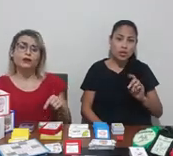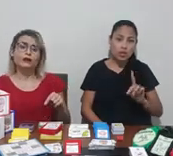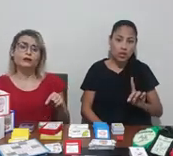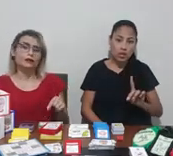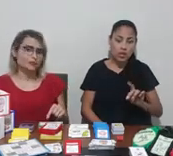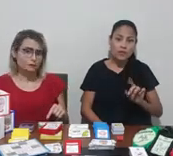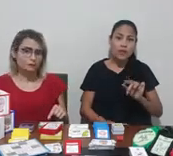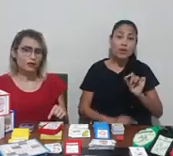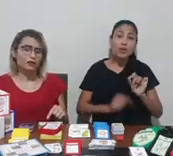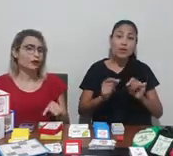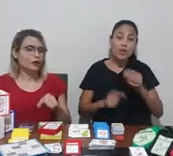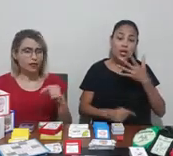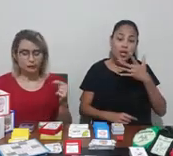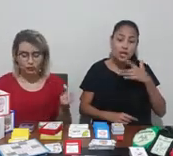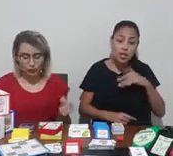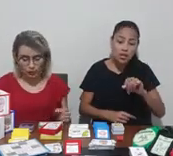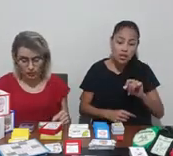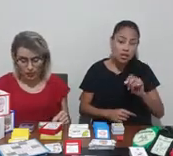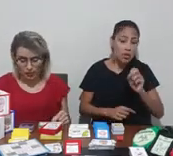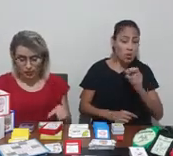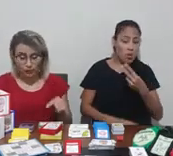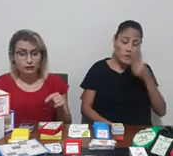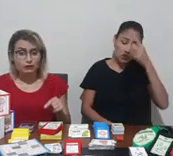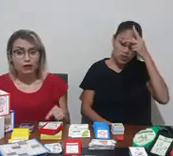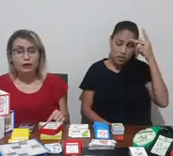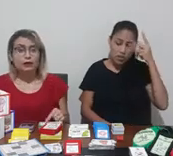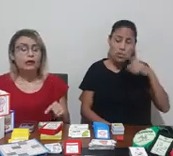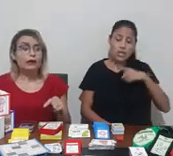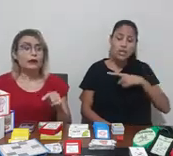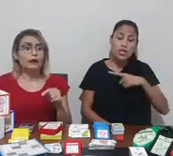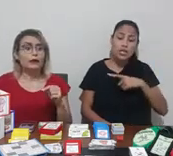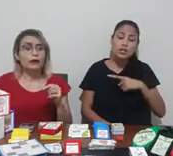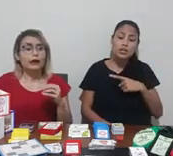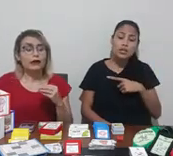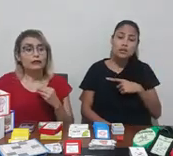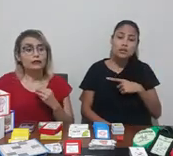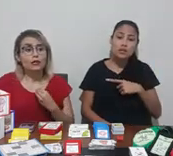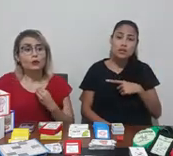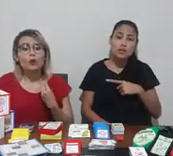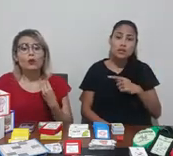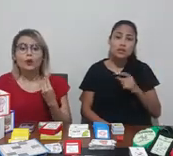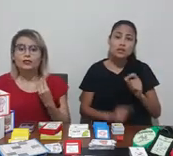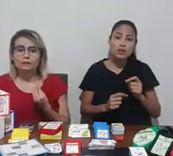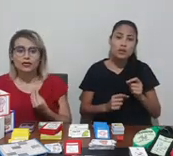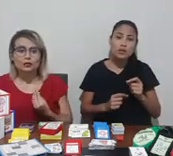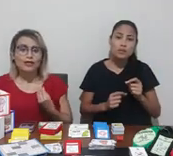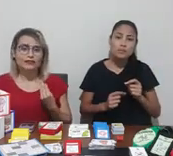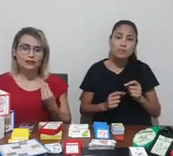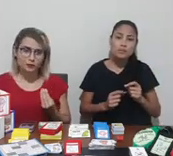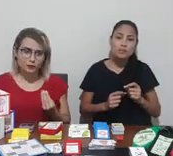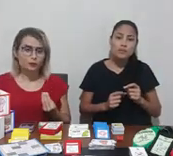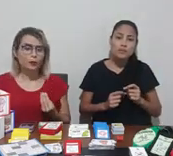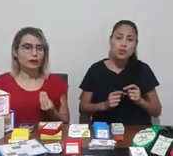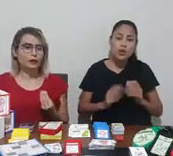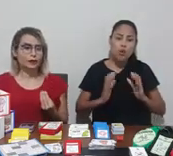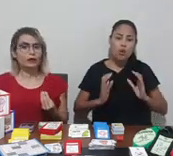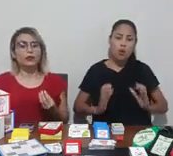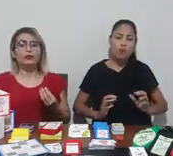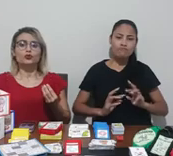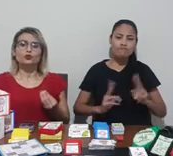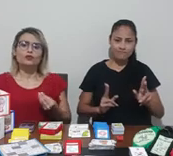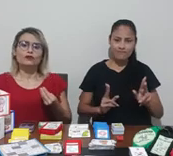é aquela criança, né, ou aquela pessoa que ela tem um comportamento atípico,